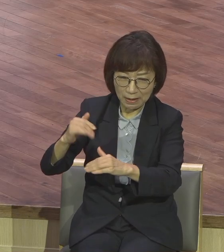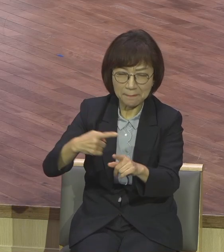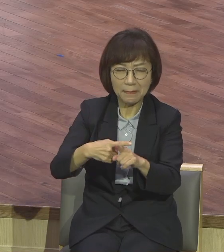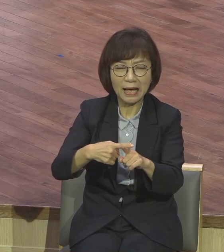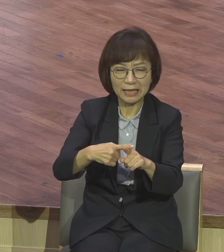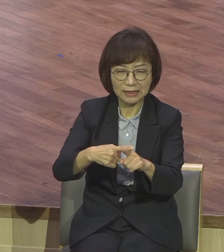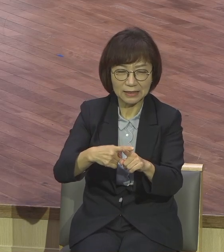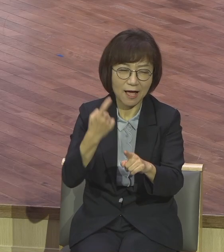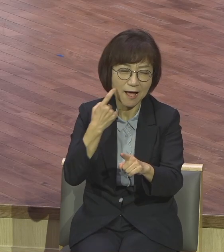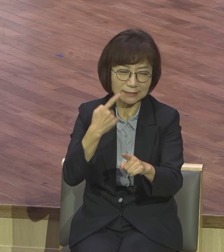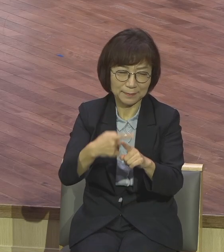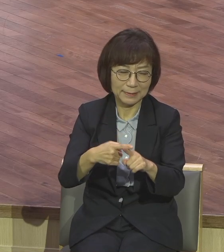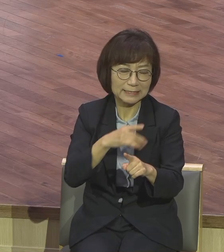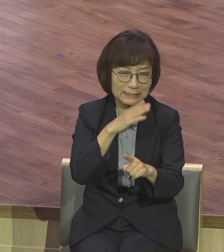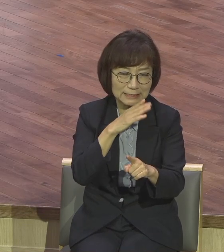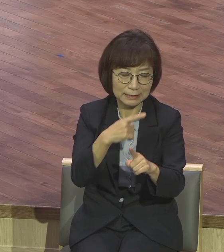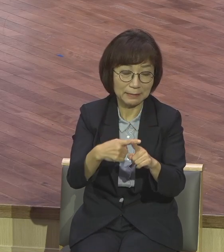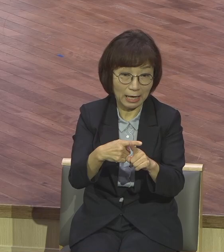이방인들에게 전하다 보니까